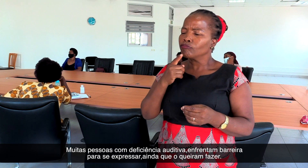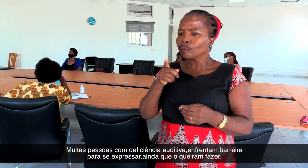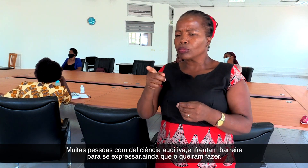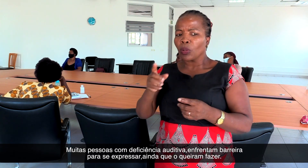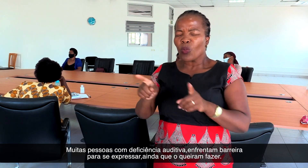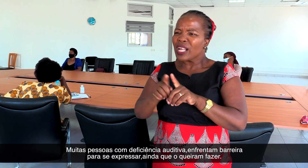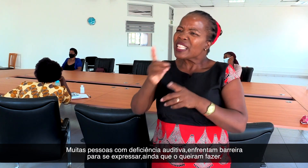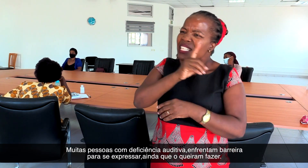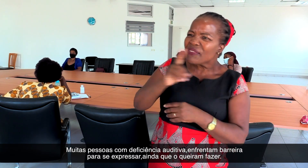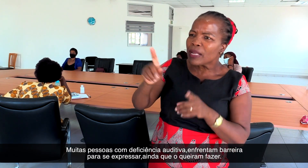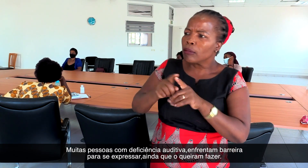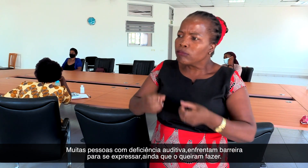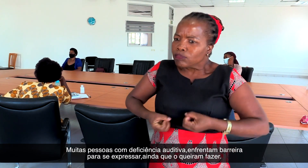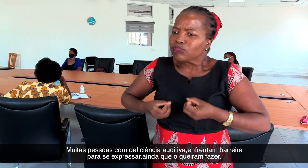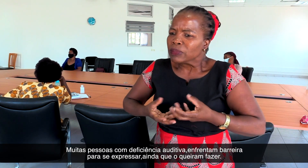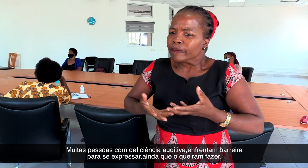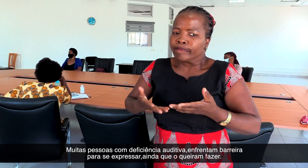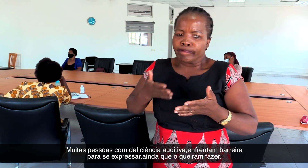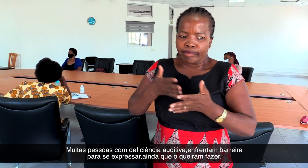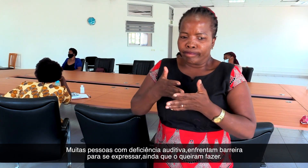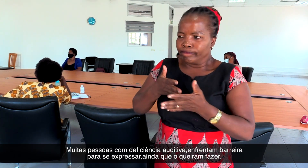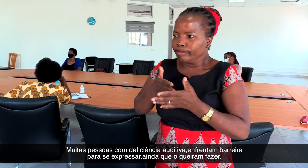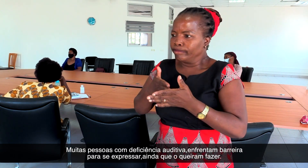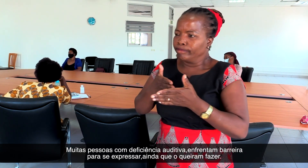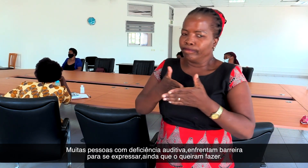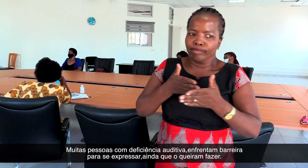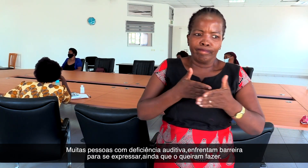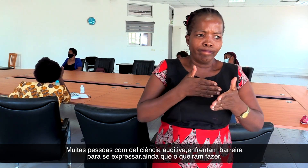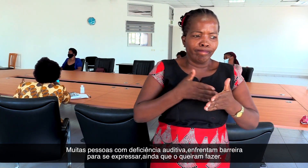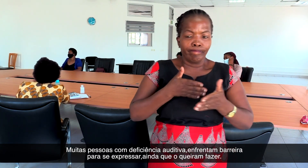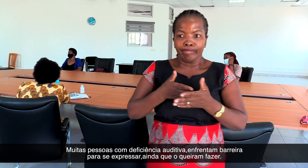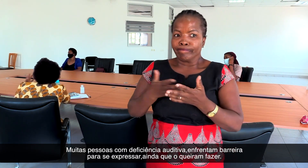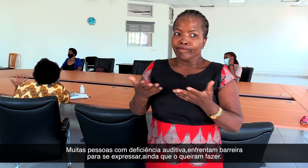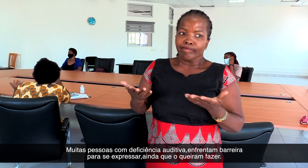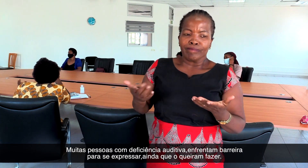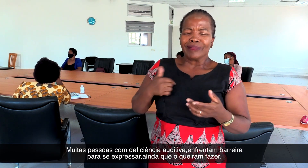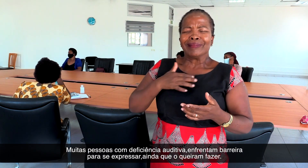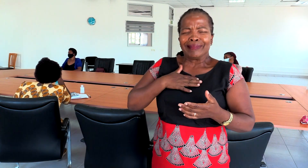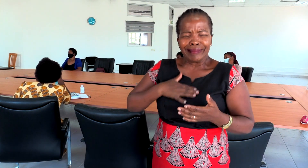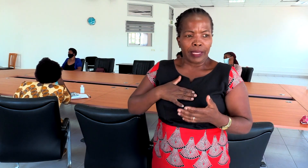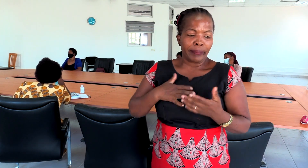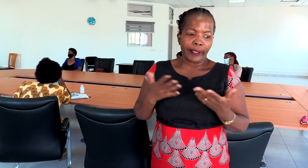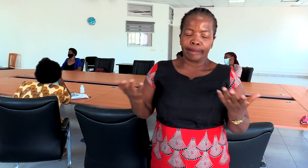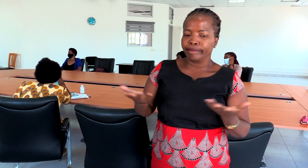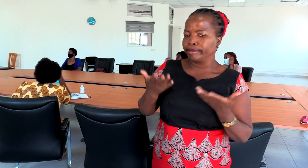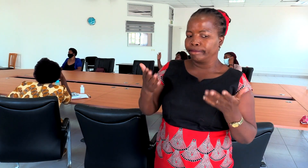Muitas pessoas com deficiência auditiva enfrentam barreira para se expressar ainda que o queiram fazer.